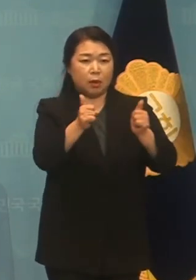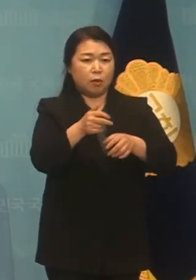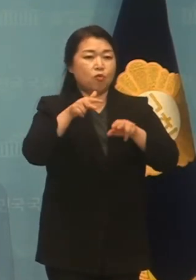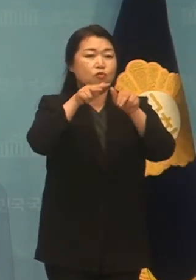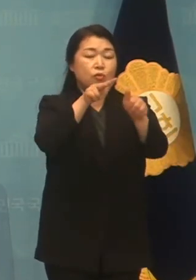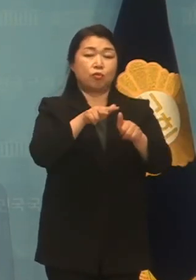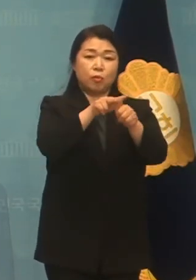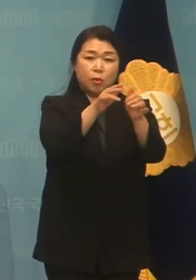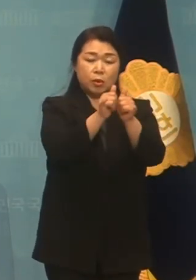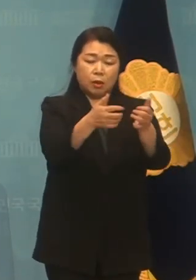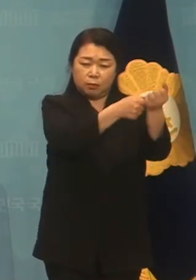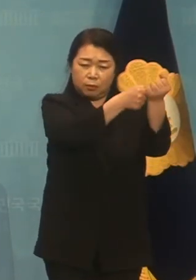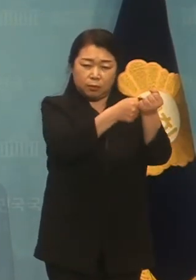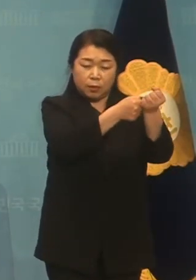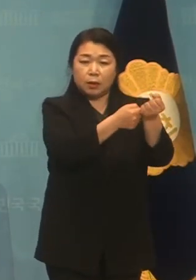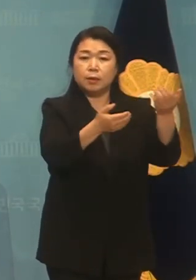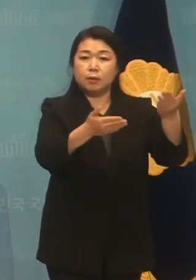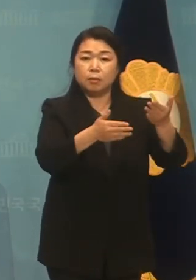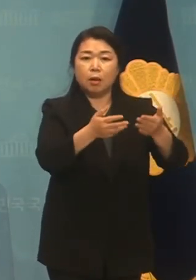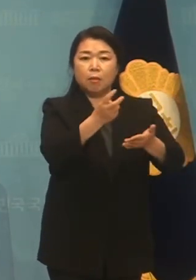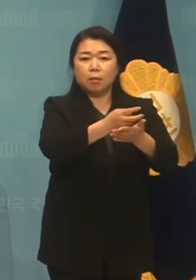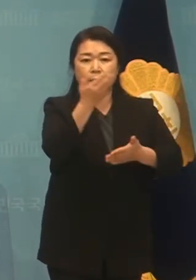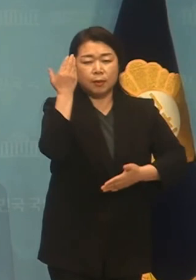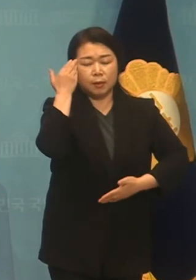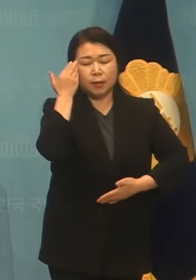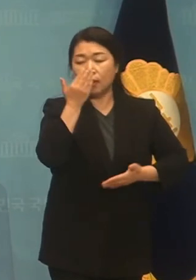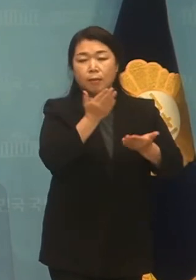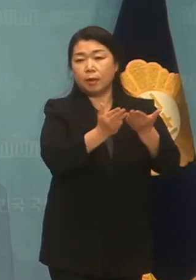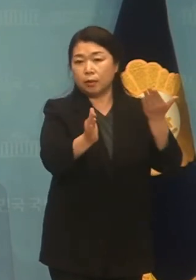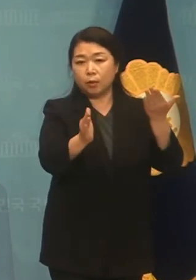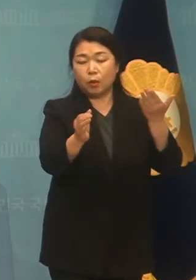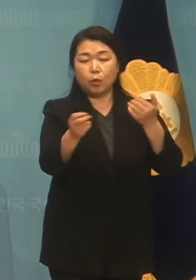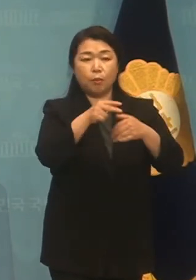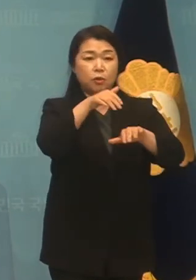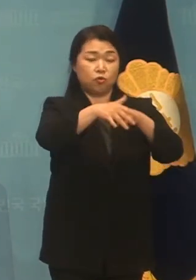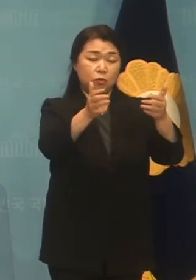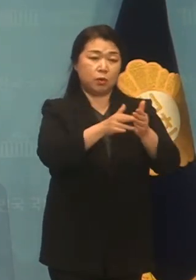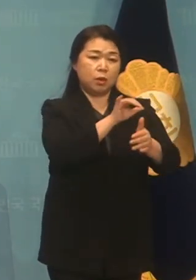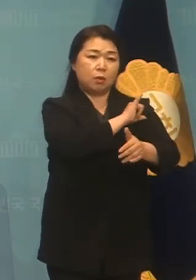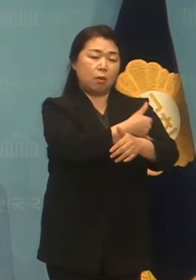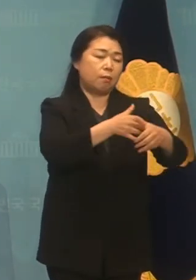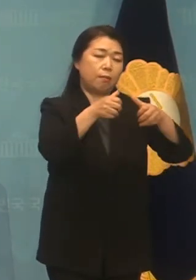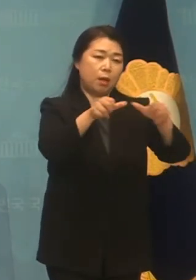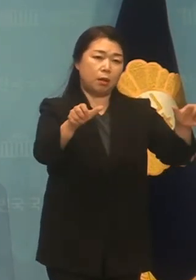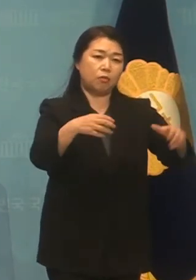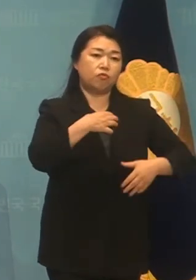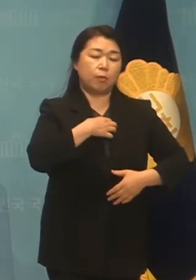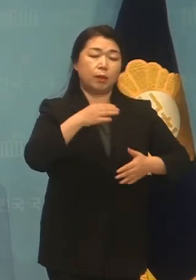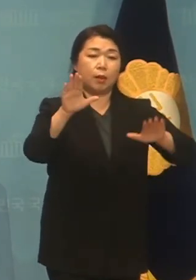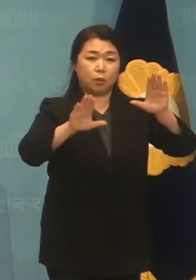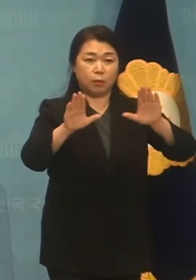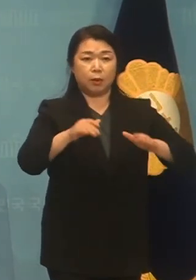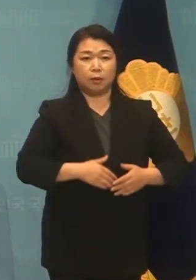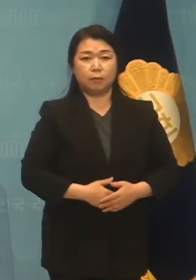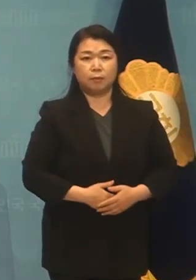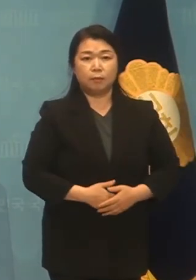잡는 행태는 법과 상식에 반하고 민주주의와 인권을 파괴하는 위험한